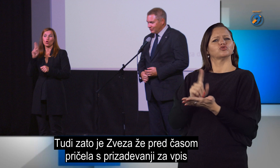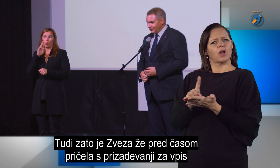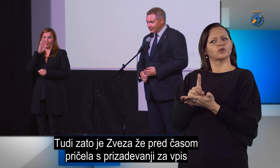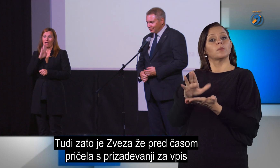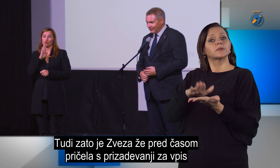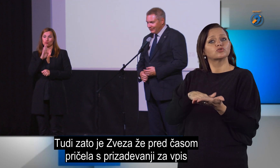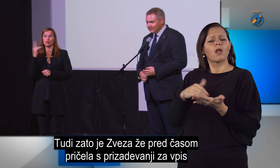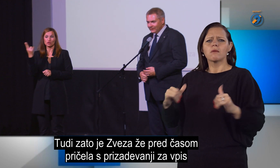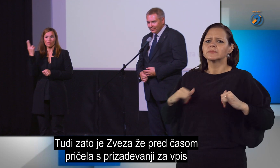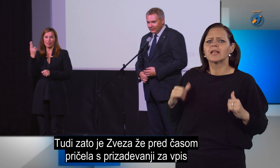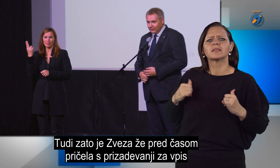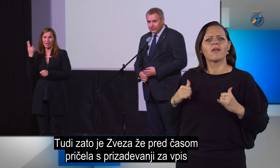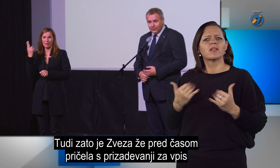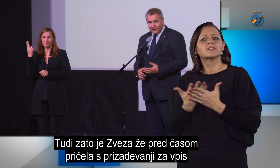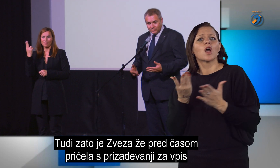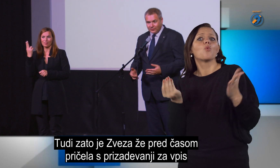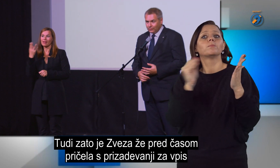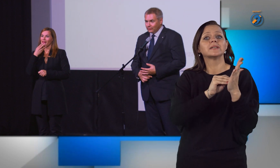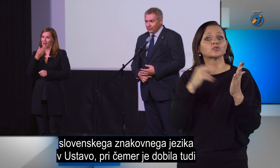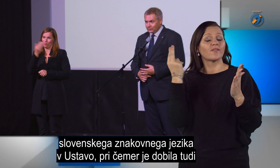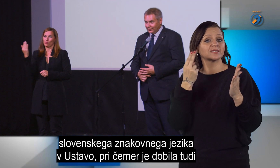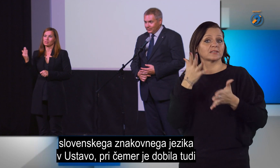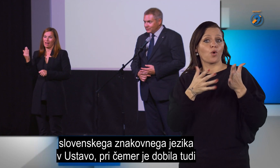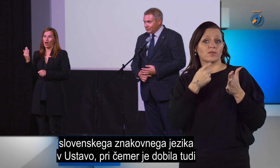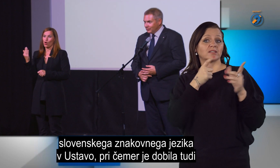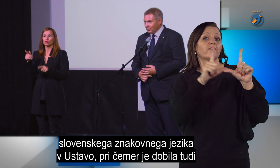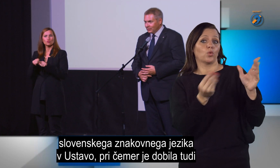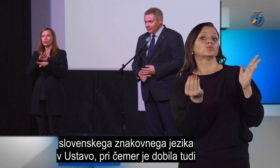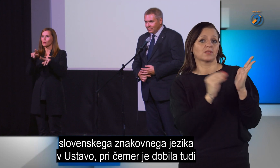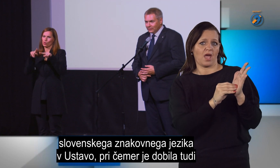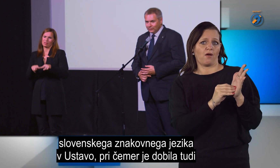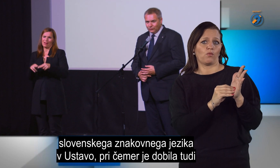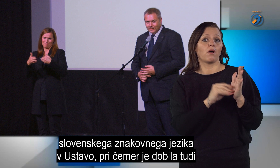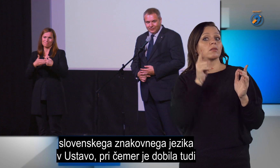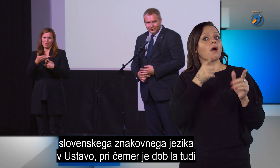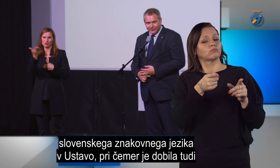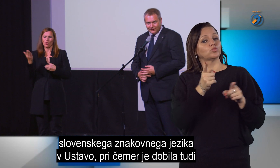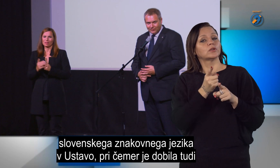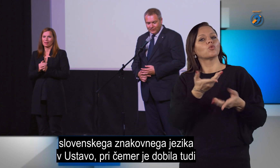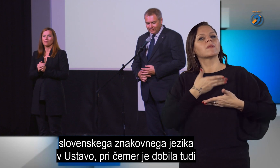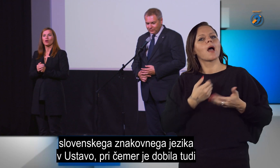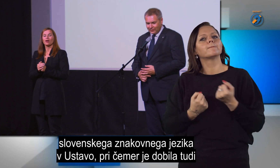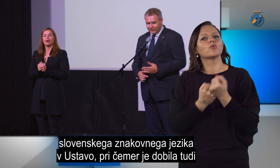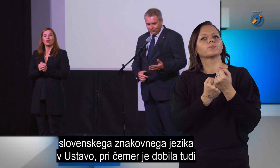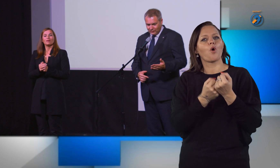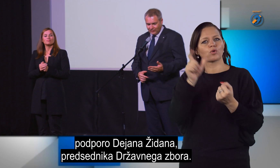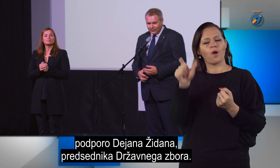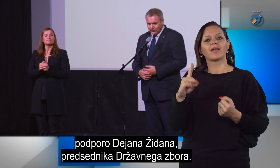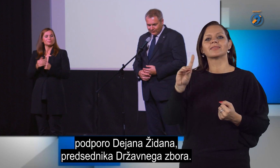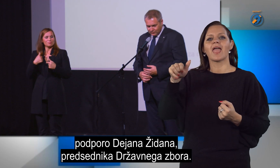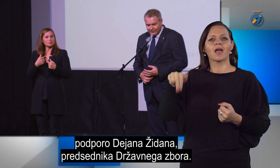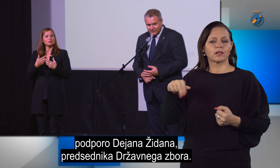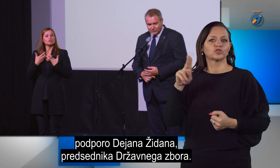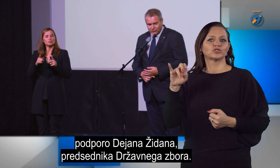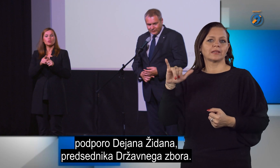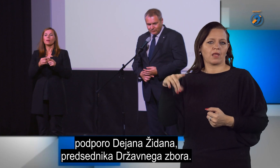časom pričela s prizadevanji za vpis slovenskega znakovnega jezika v ustavo, pri čemer je dobila tudi podporo